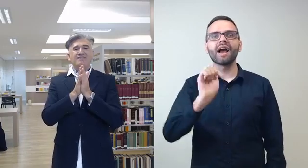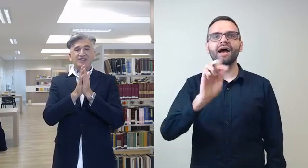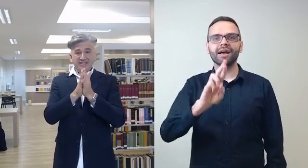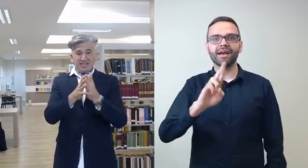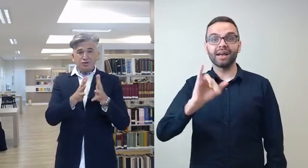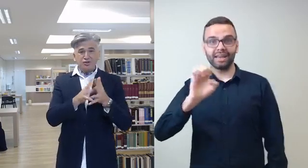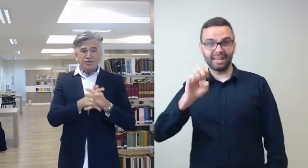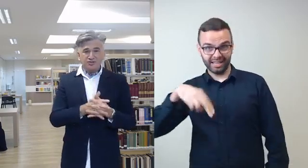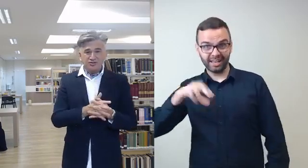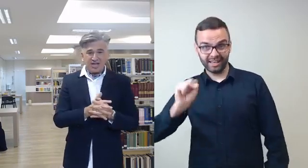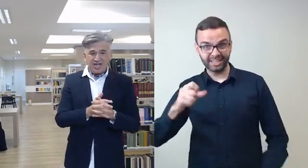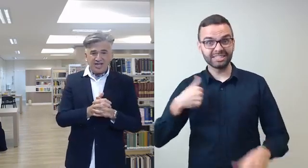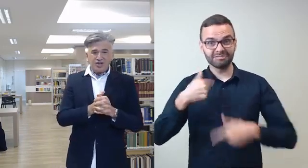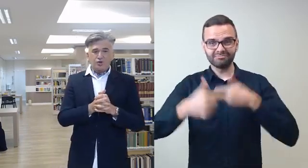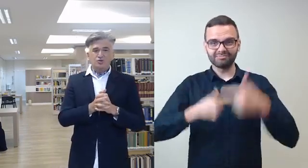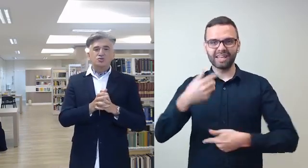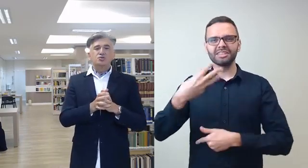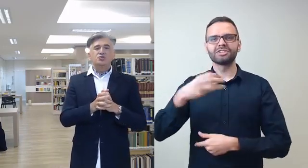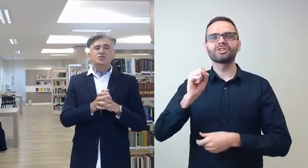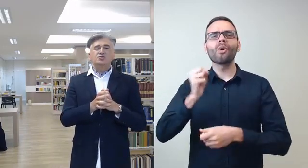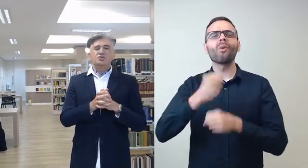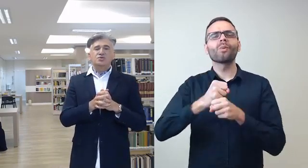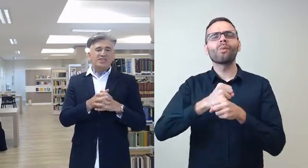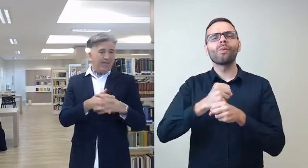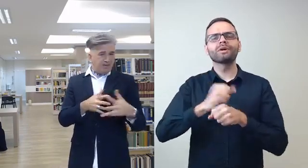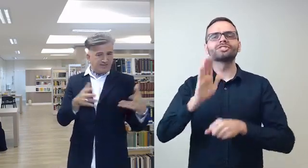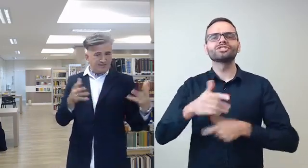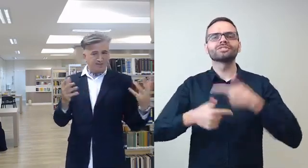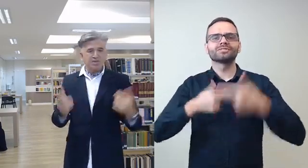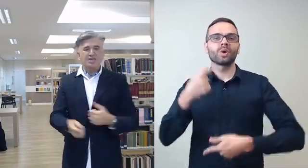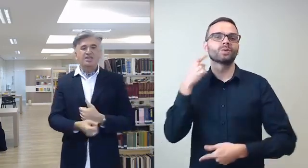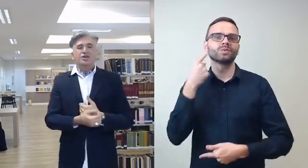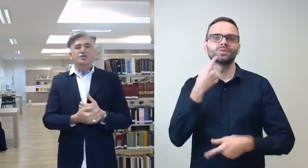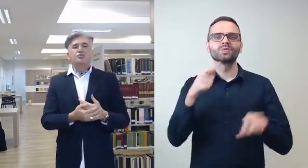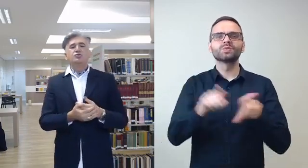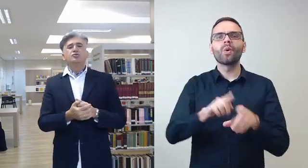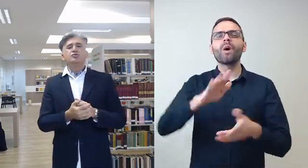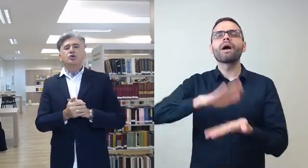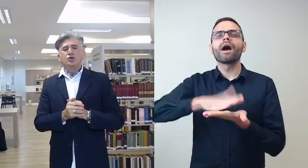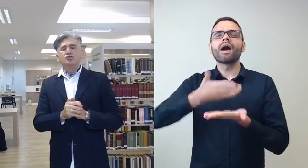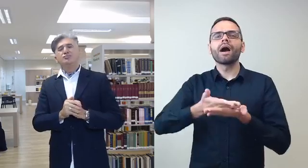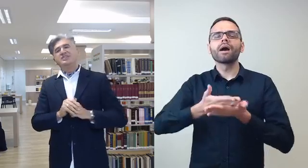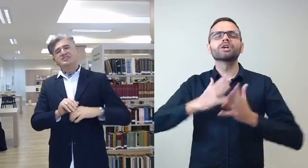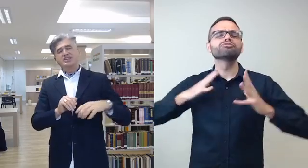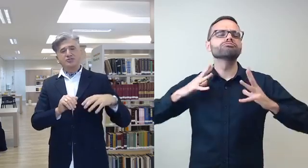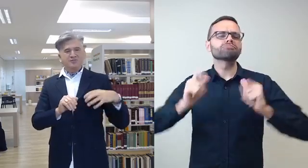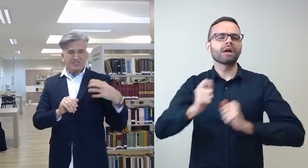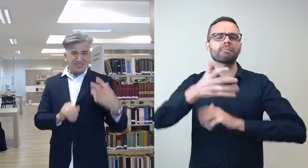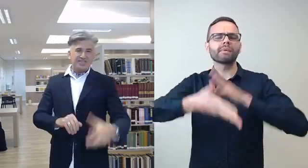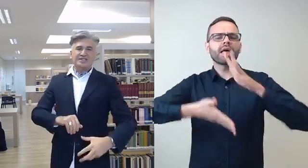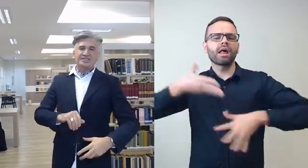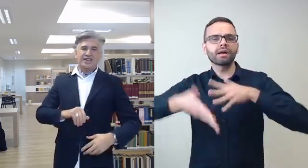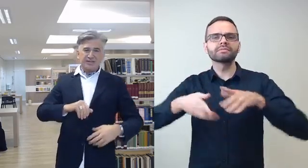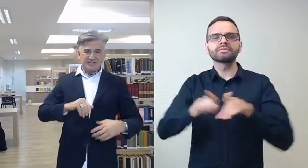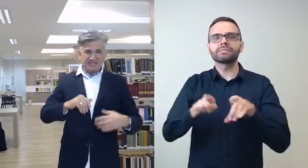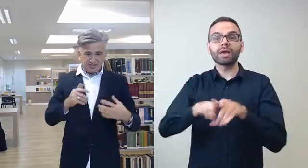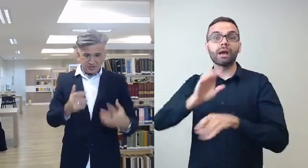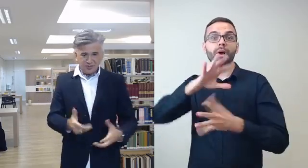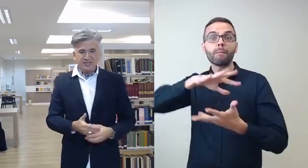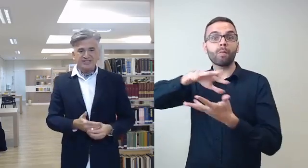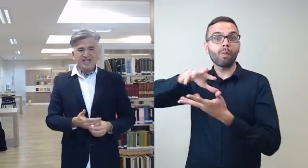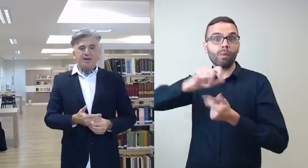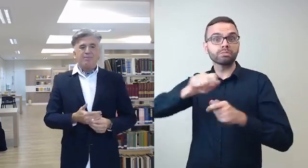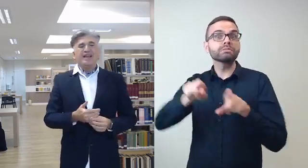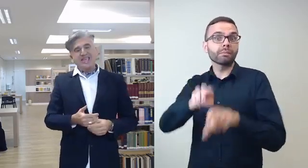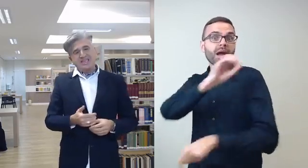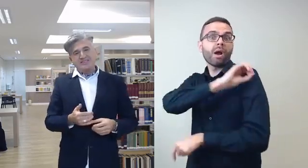há 38 anos já com surdos, com intérpretes também, no mundo todo, ministrando oficinas,